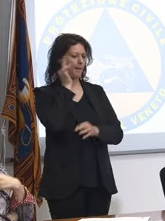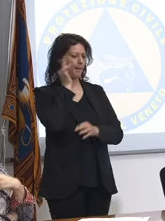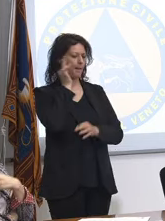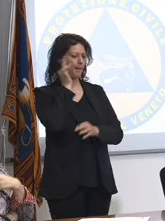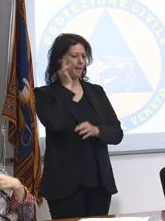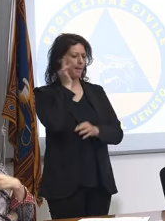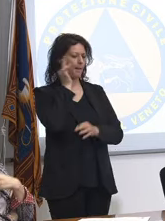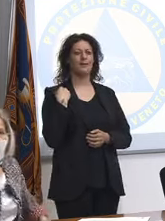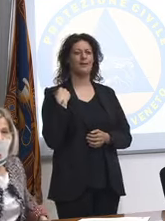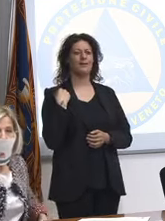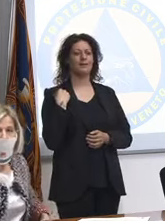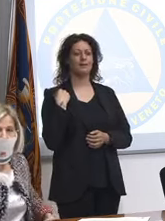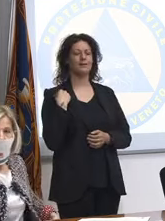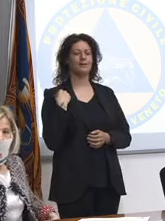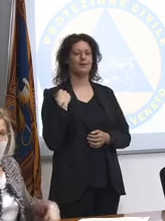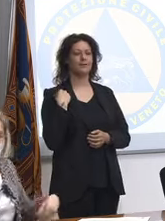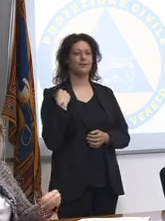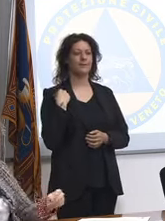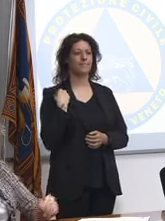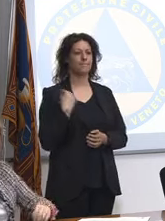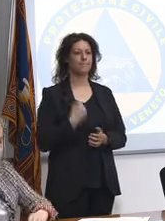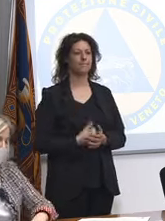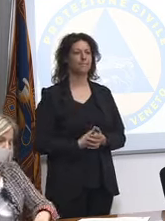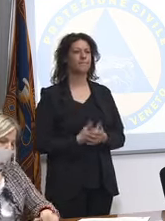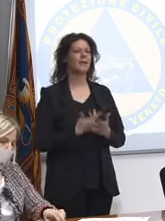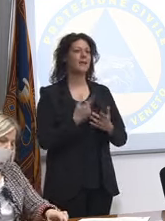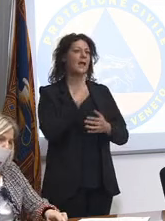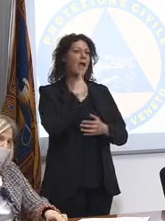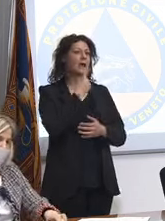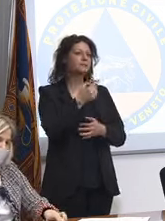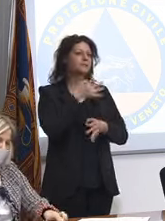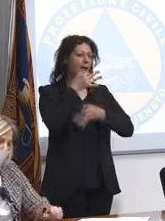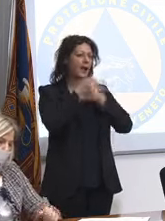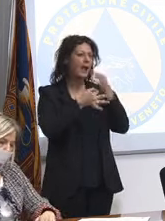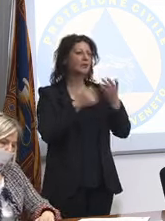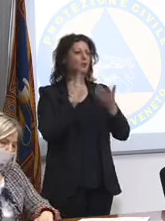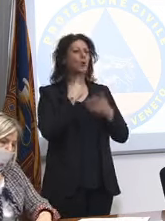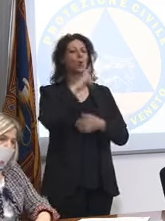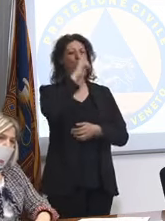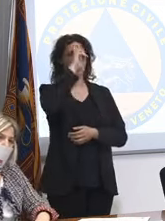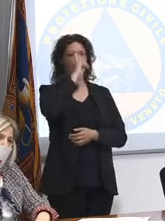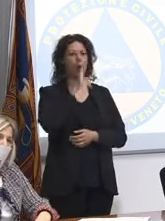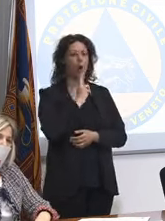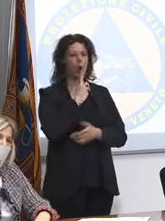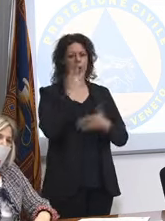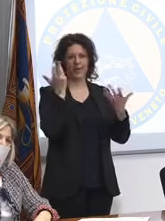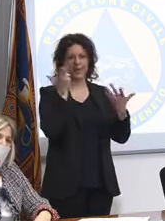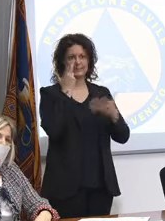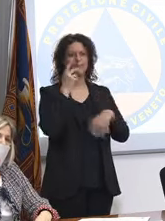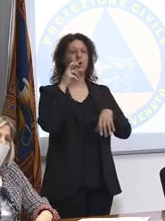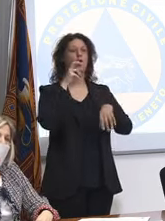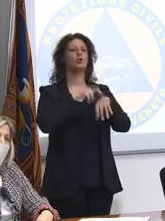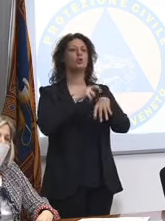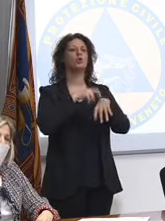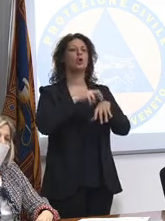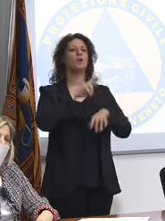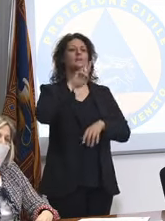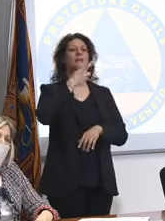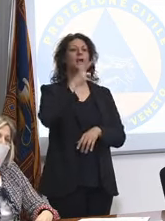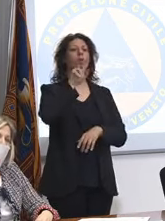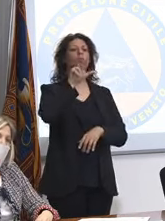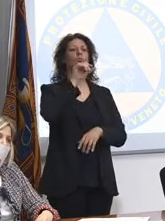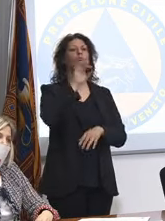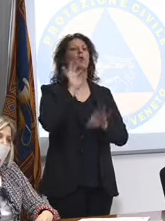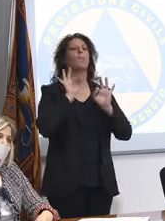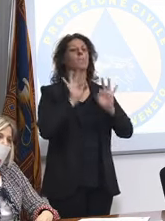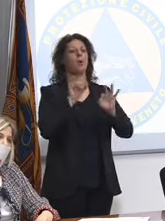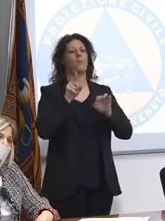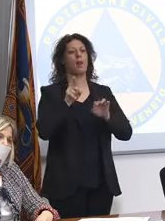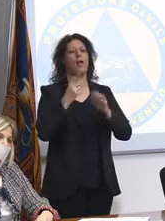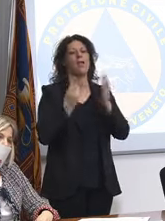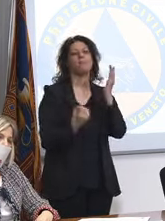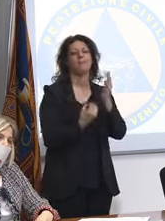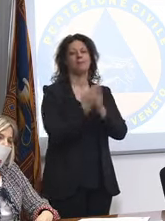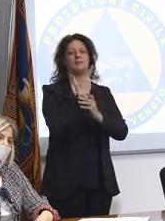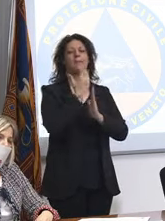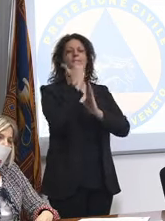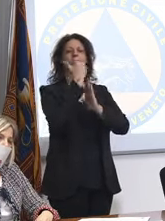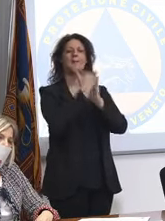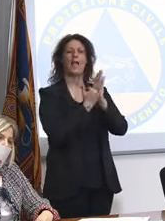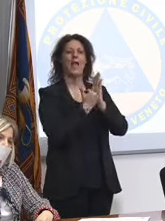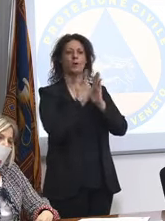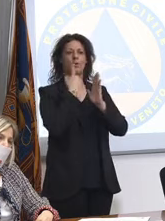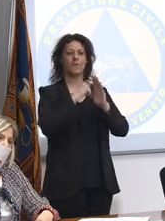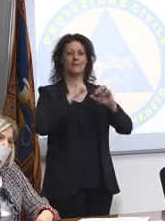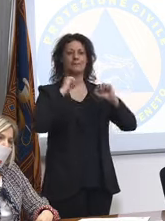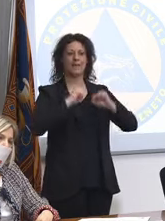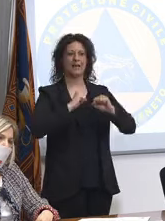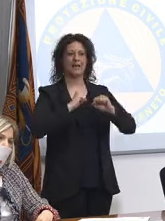po' quali sono i ruoli, la dottoressa Russo, praticamente la madre, ha detto, del piano di sanità pubblica e quant'altro.